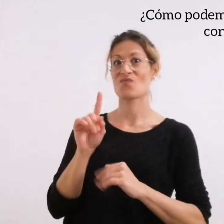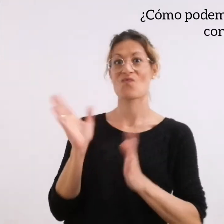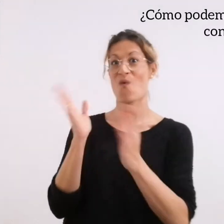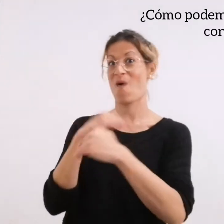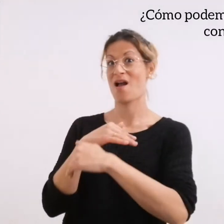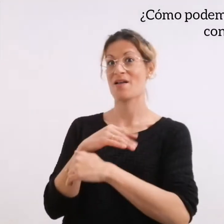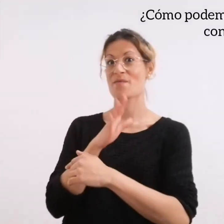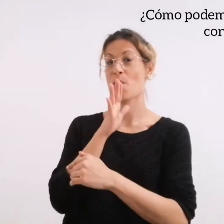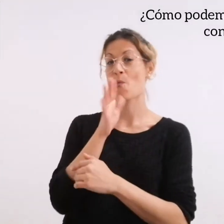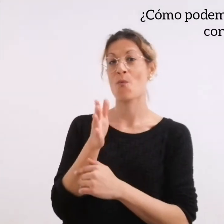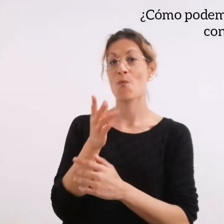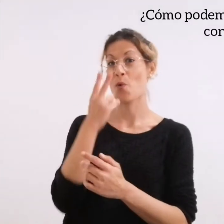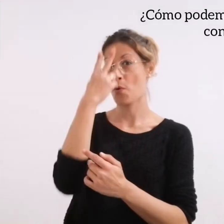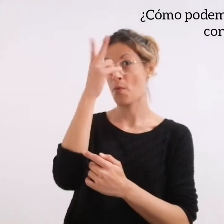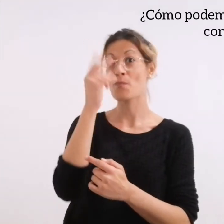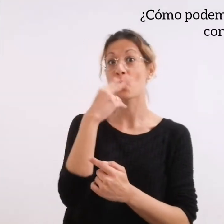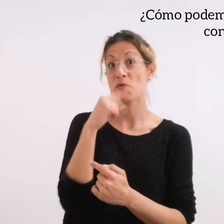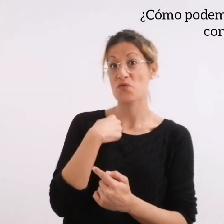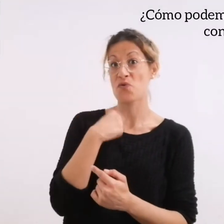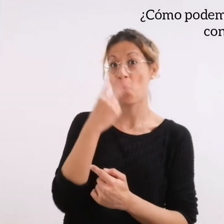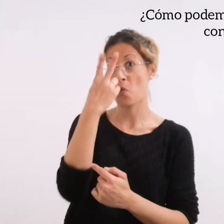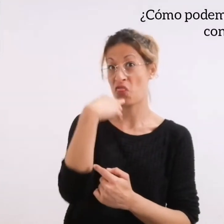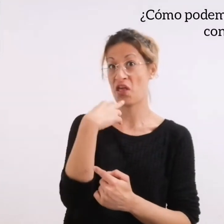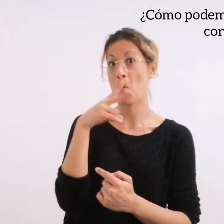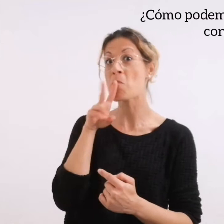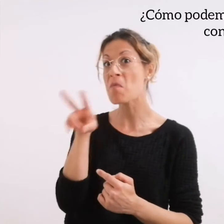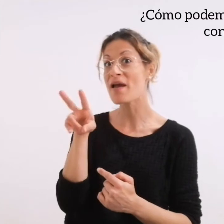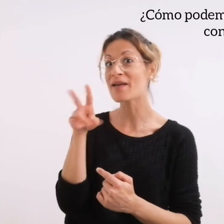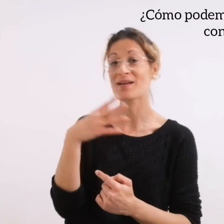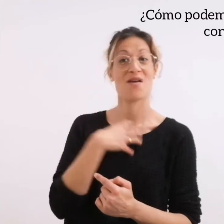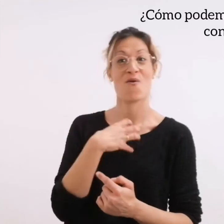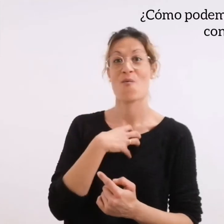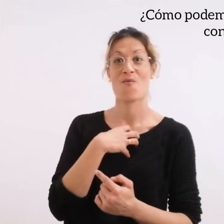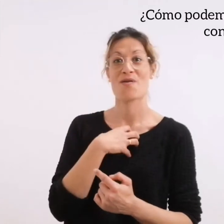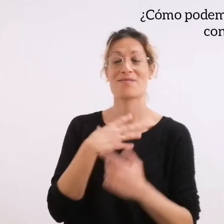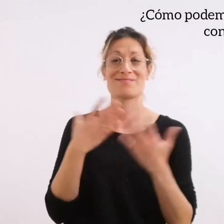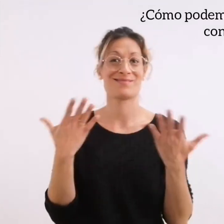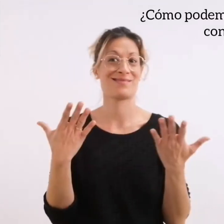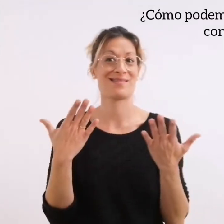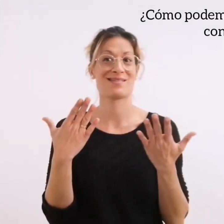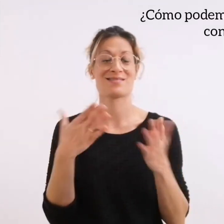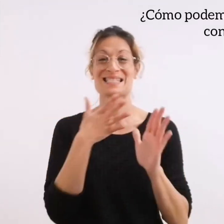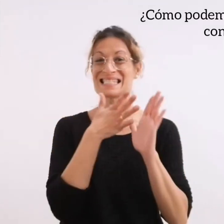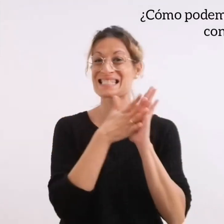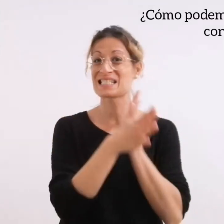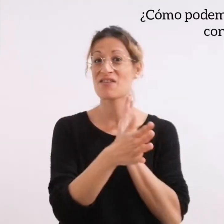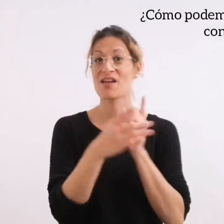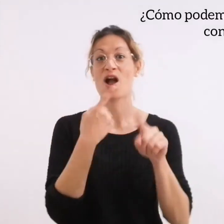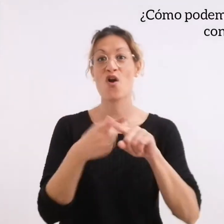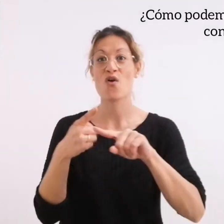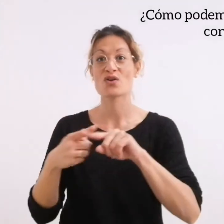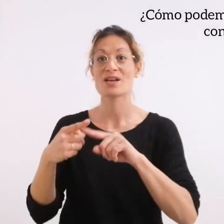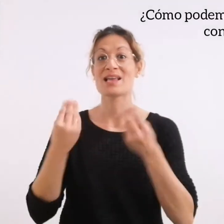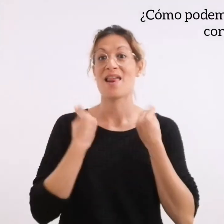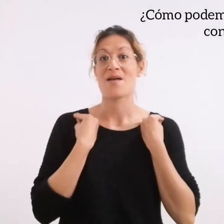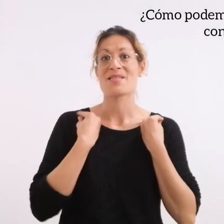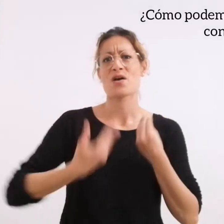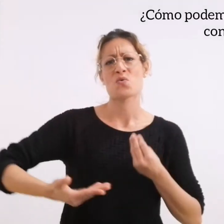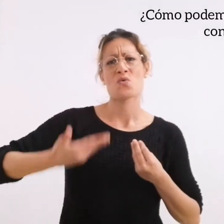ver. Y realmente hay cosas importantes en la vida que no se pueden ver con nuestros ojos. Pero eso no quiere